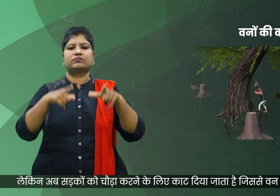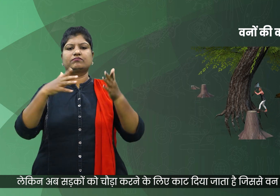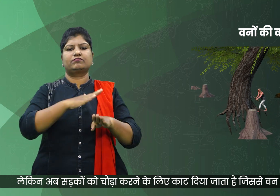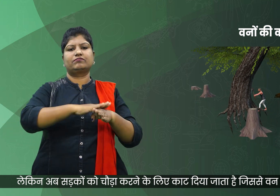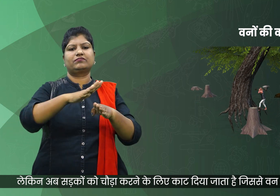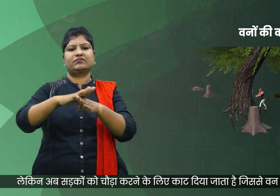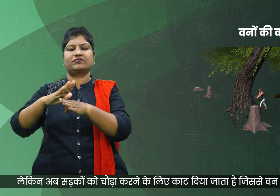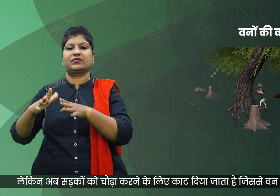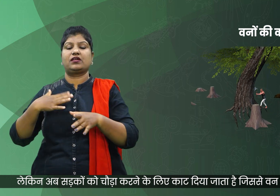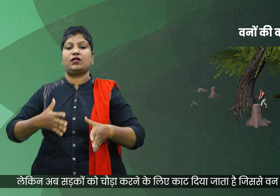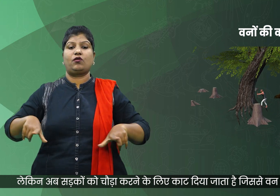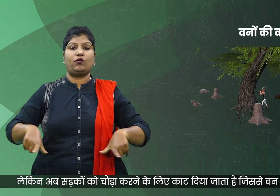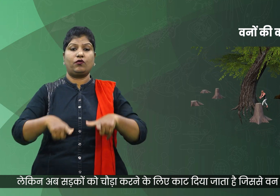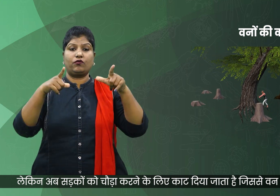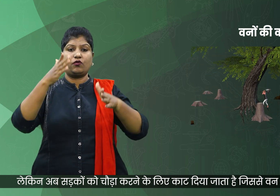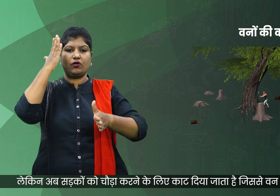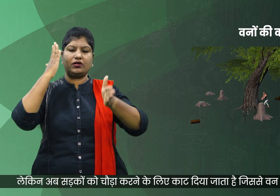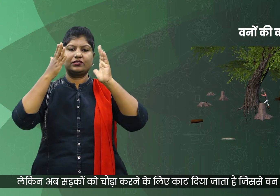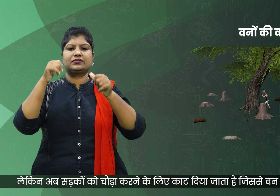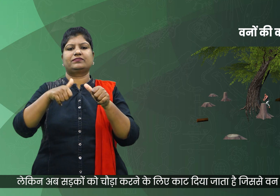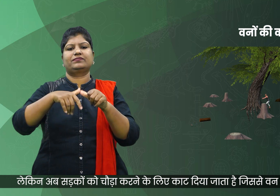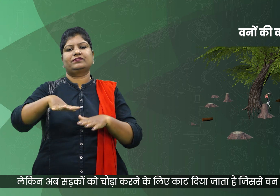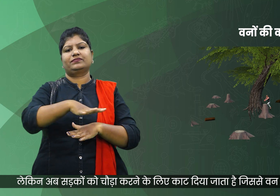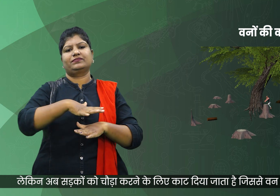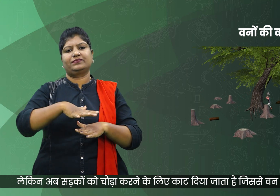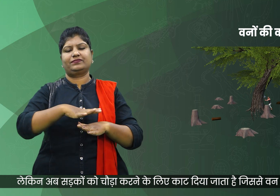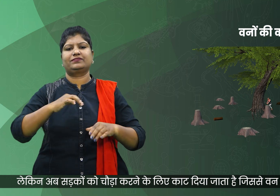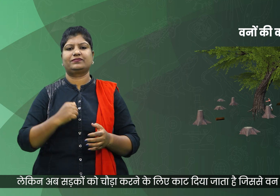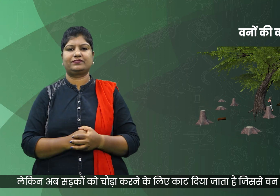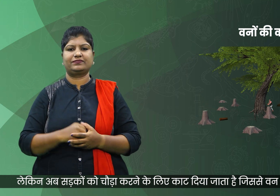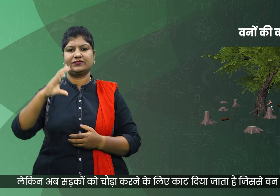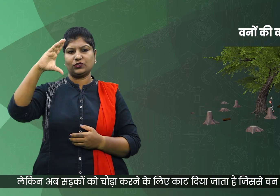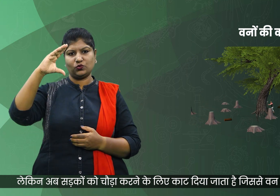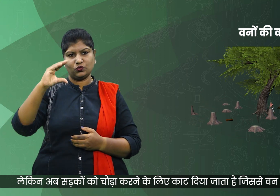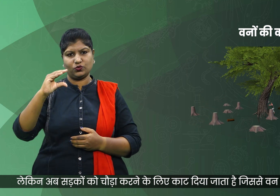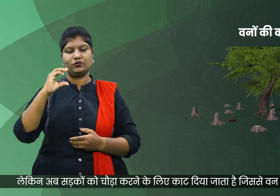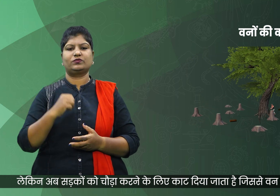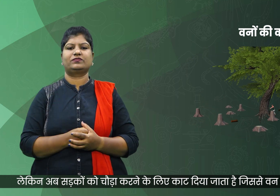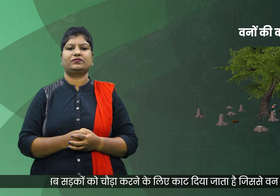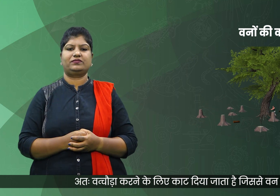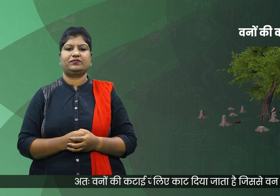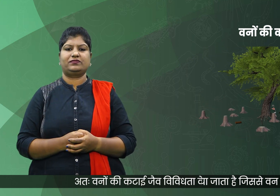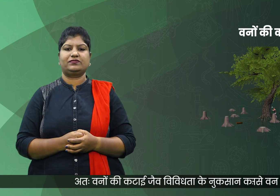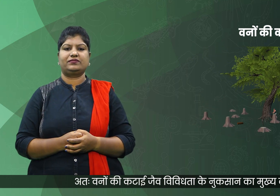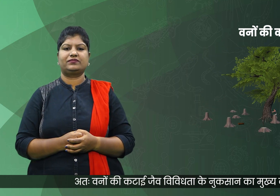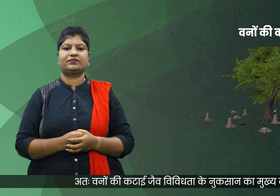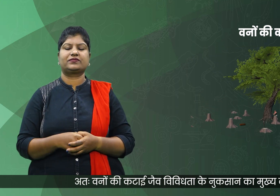है। अतह वनों की